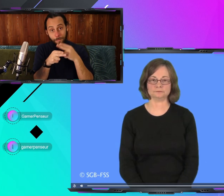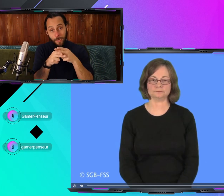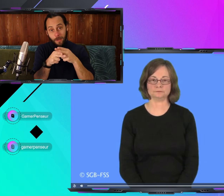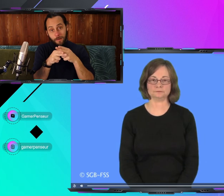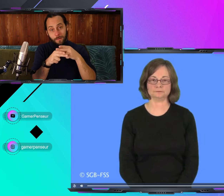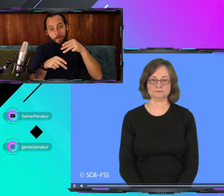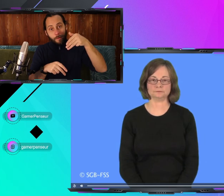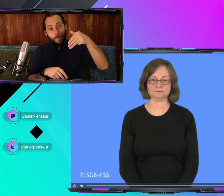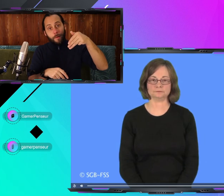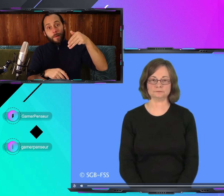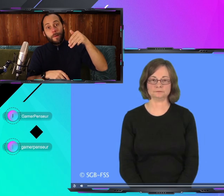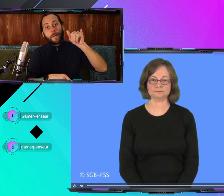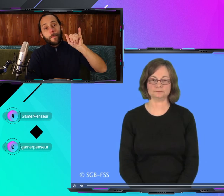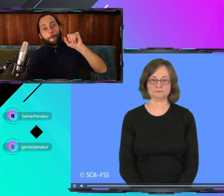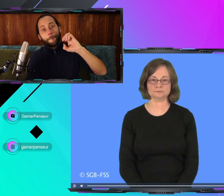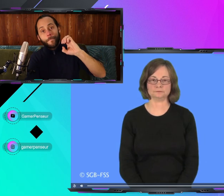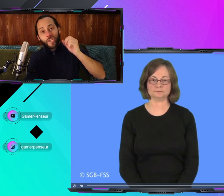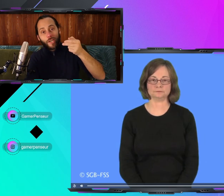s'appelle